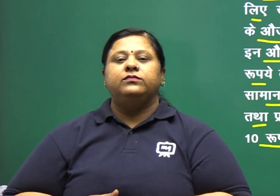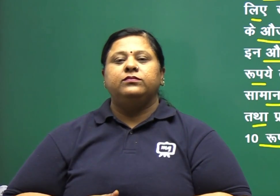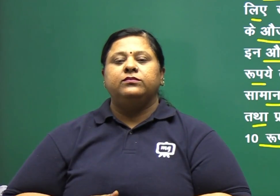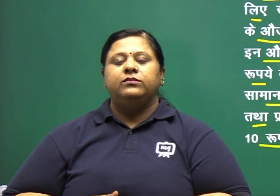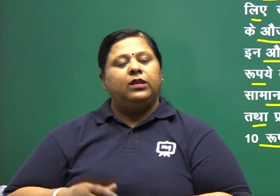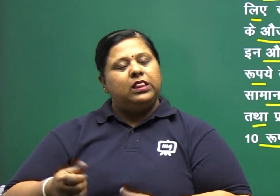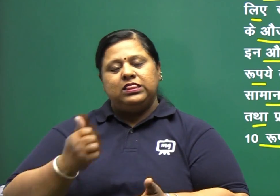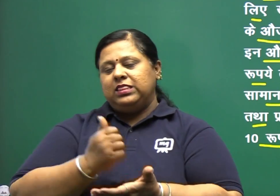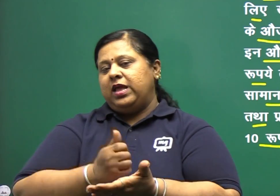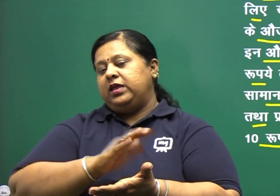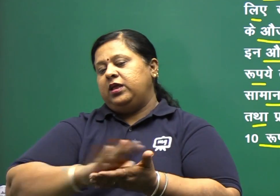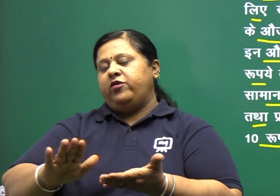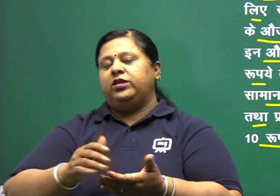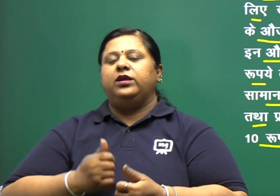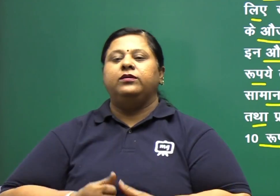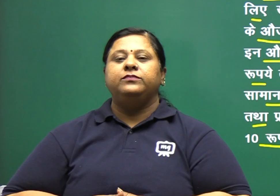तय किए गए।